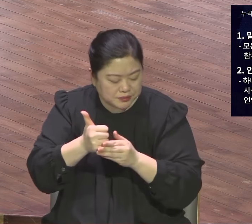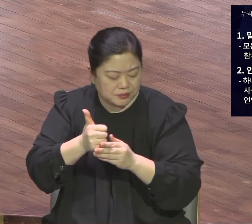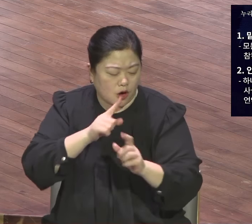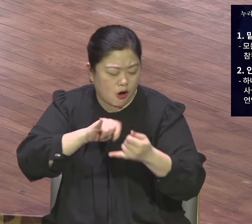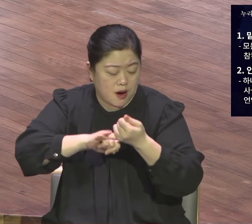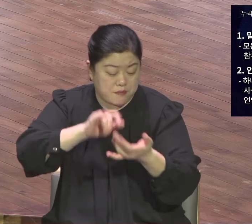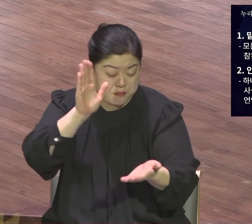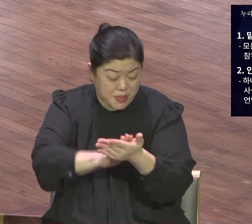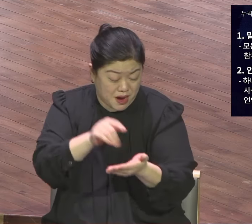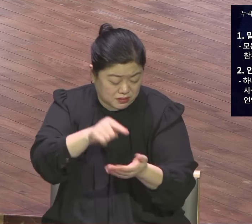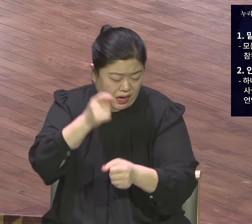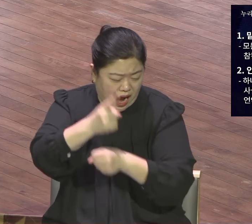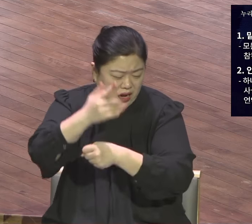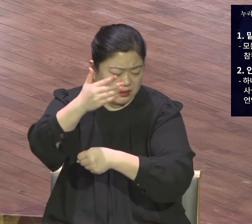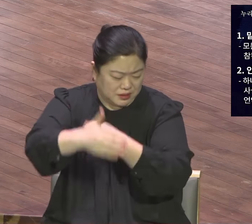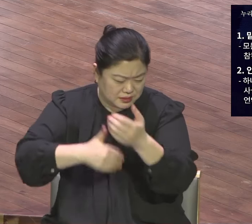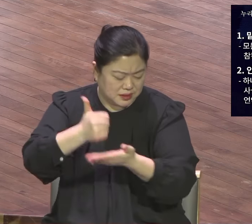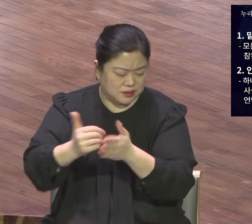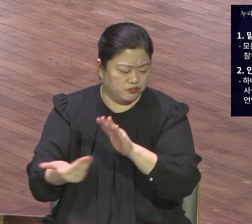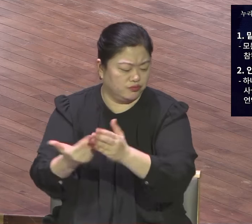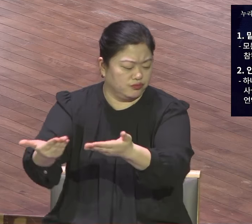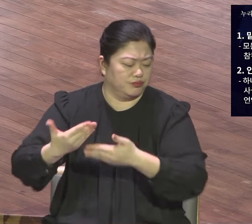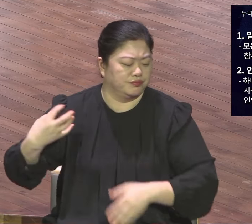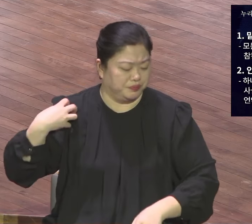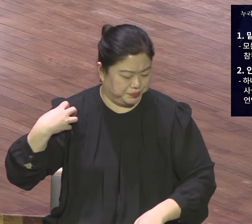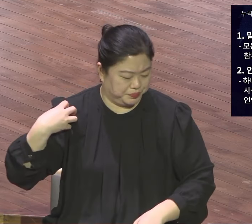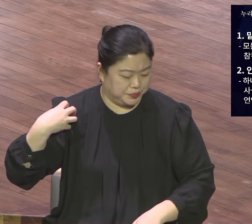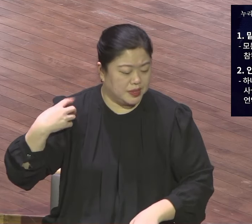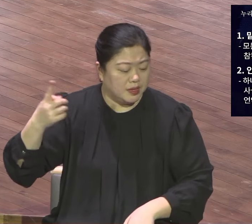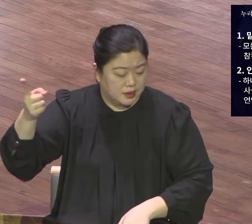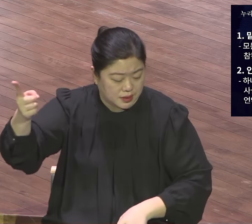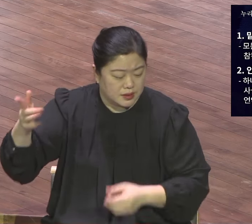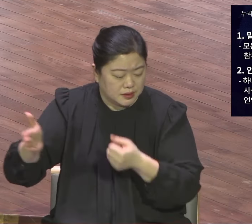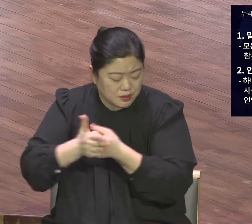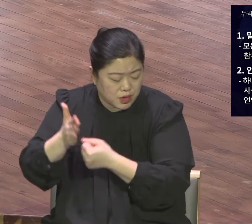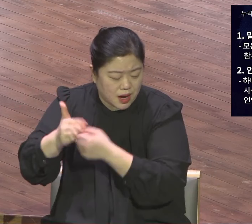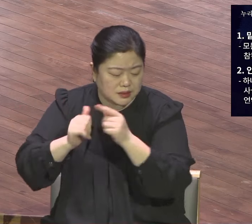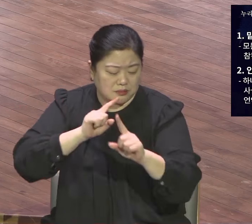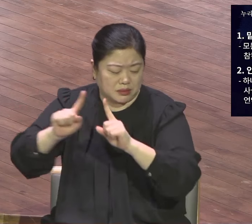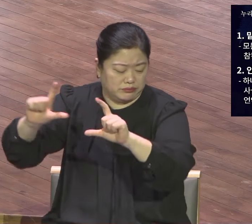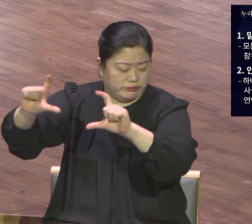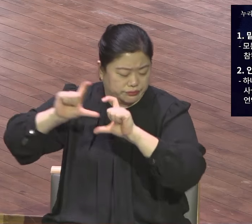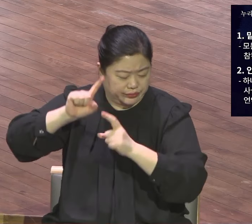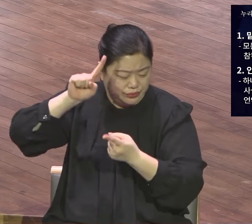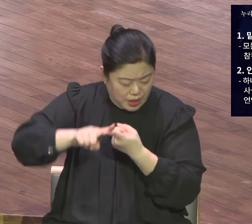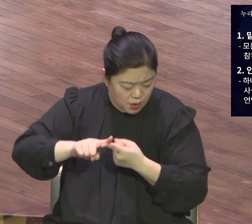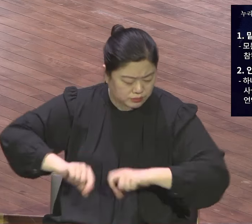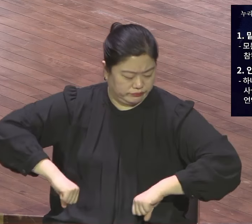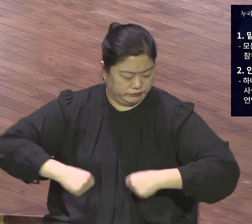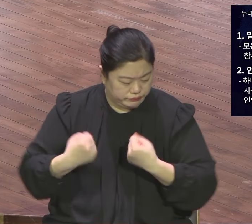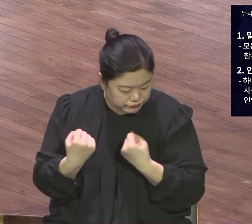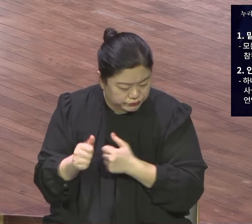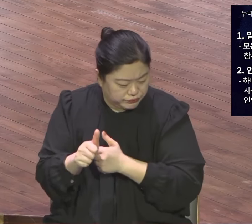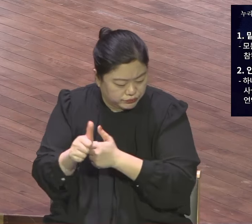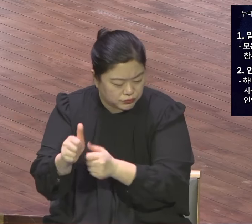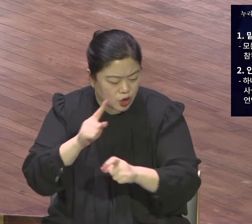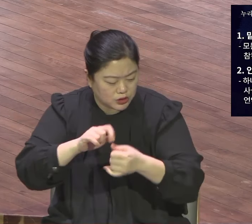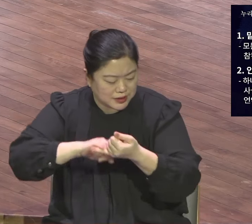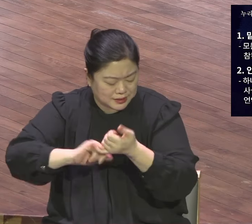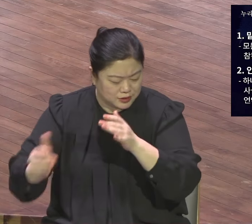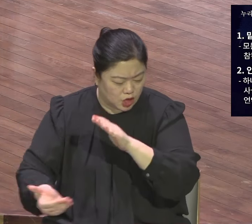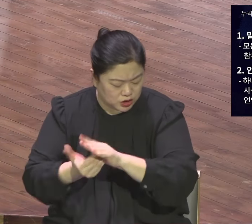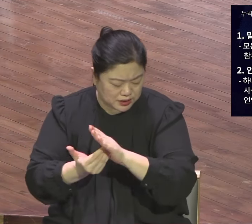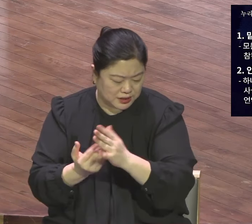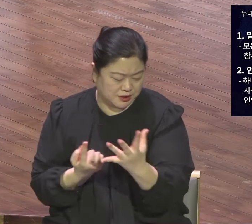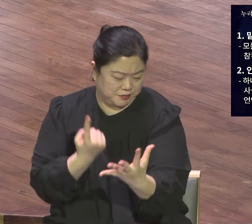있는 누리는 삶이 시작되게 하여 주옵소서. 하나님의 절대주권을 믿게 하시고 하나님의 말씀 의심하지 말고